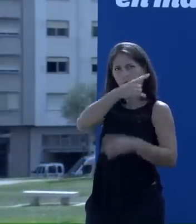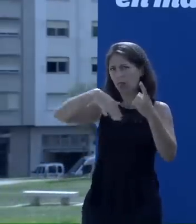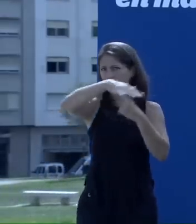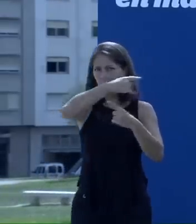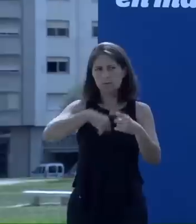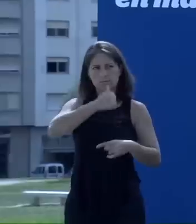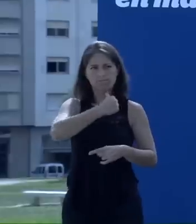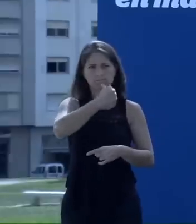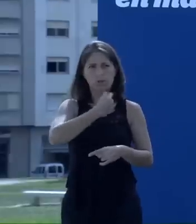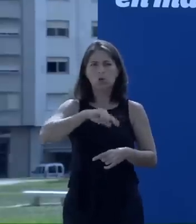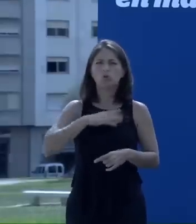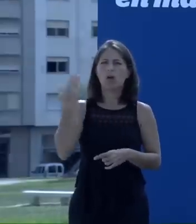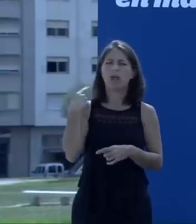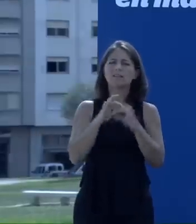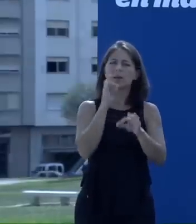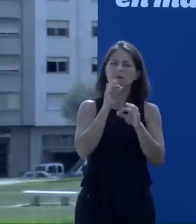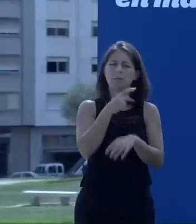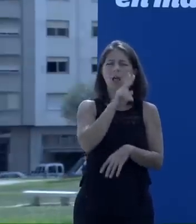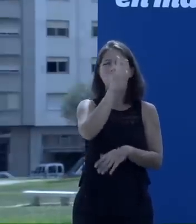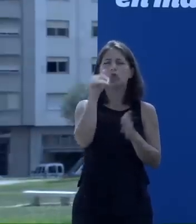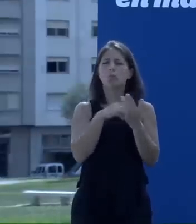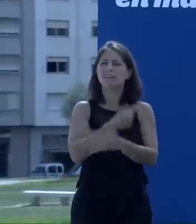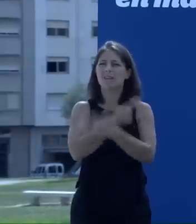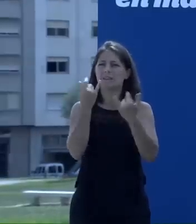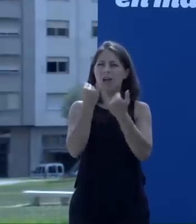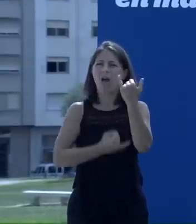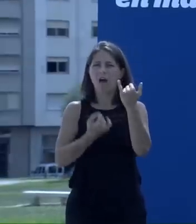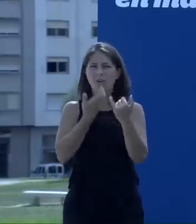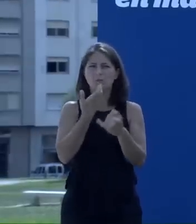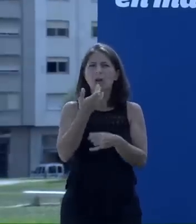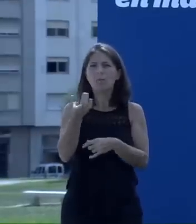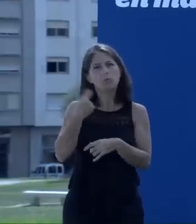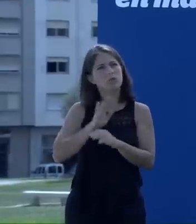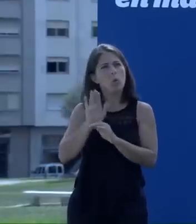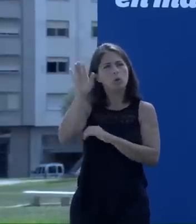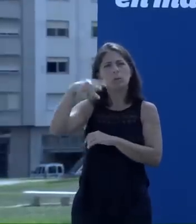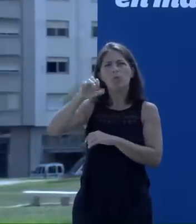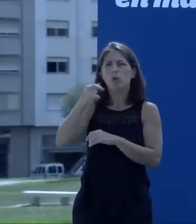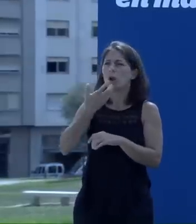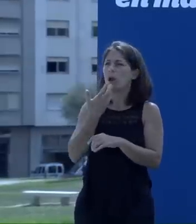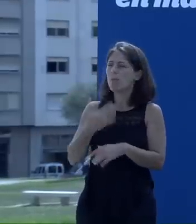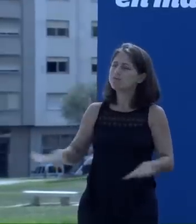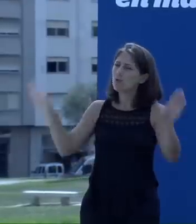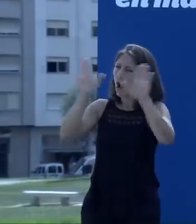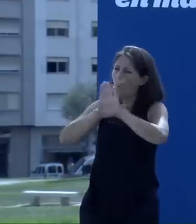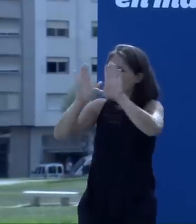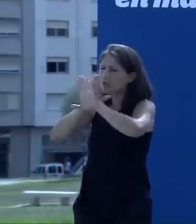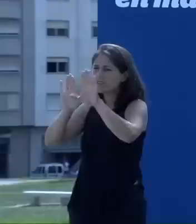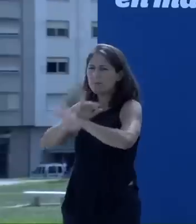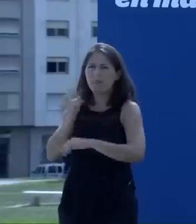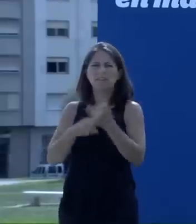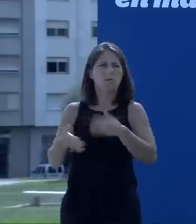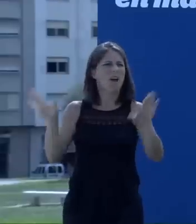setembro de 2016 o encello dun pobo que mama do delegado daqueles que dende o Monte Medulio, nas loitas hermandiñas, nas